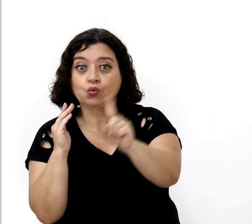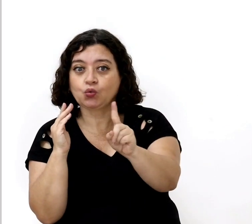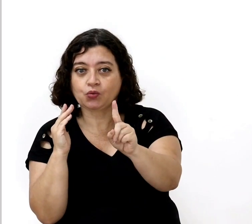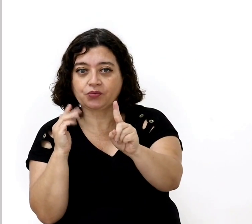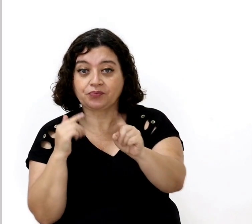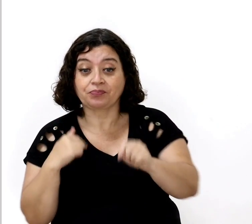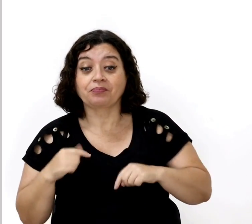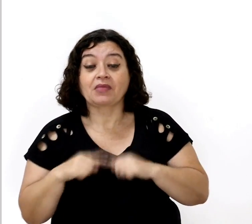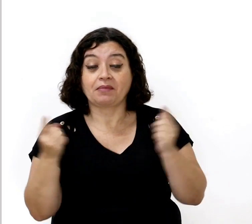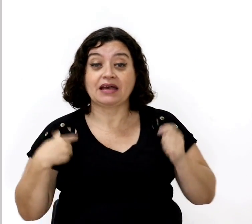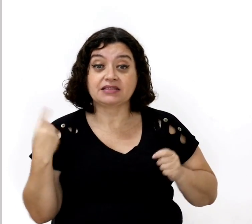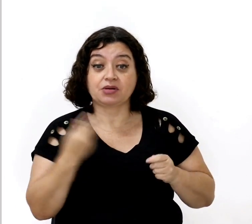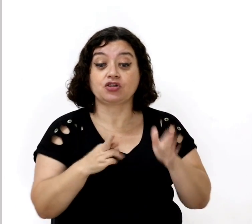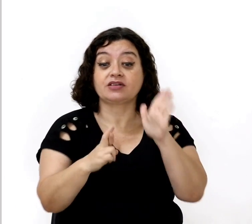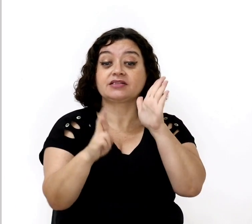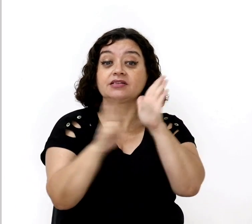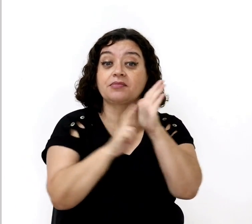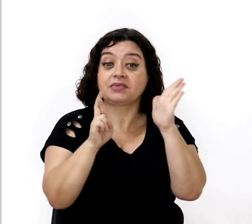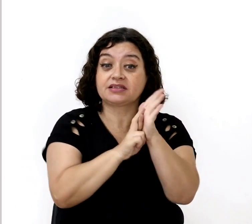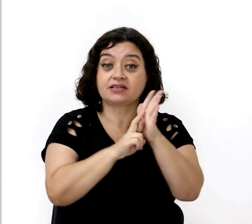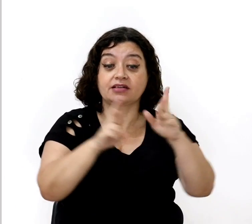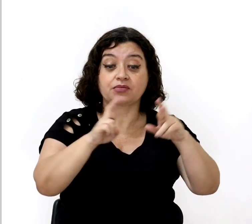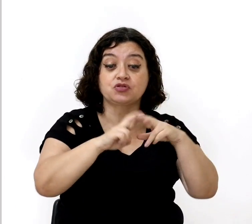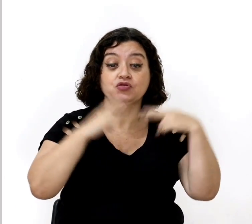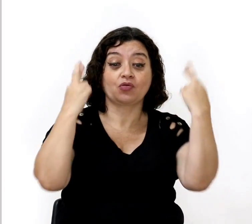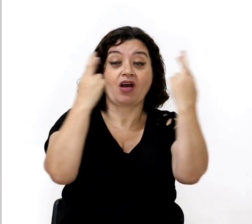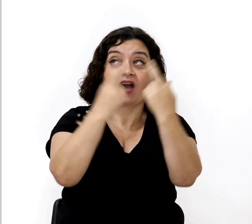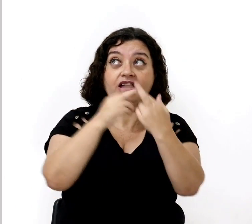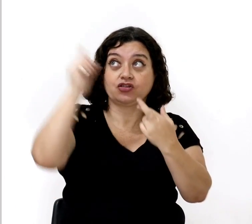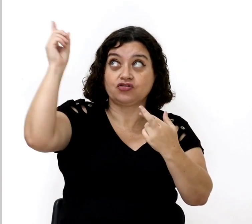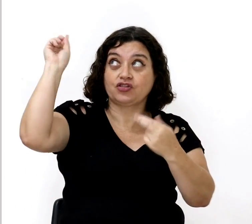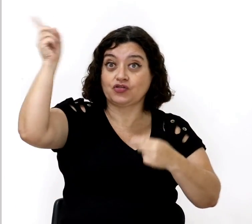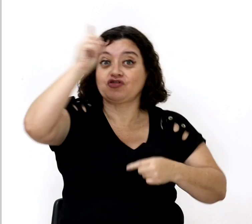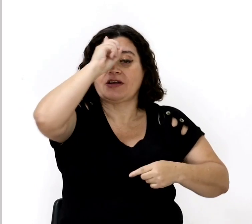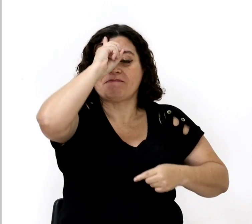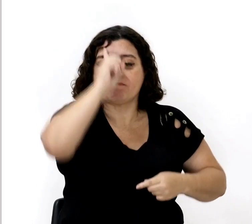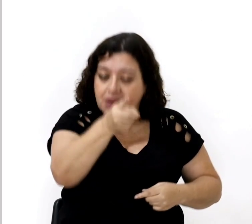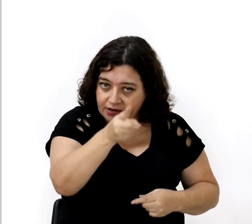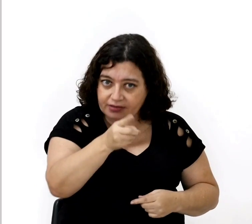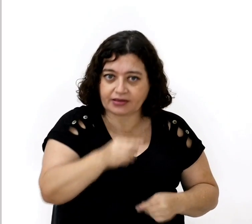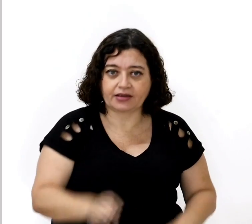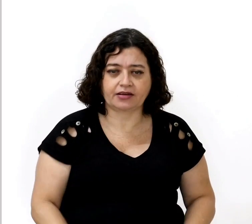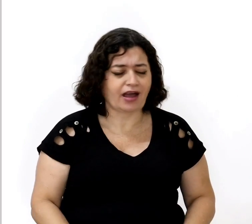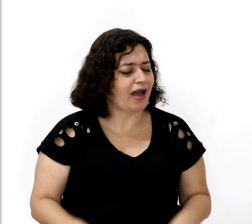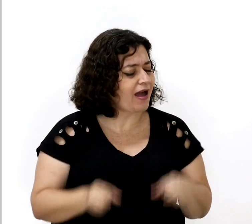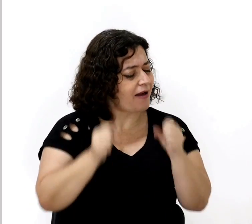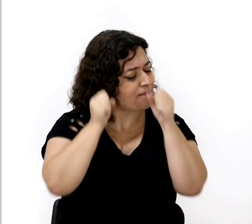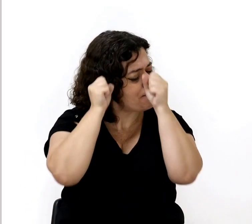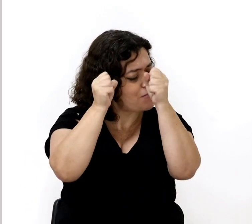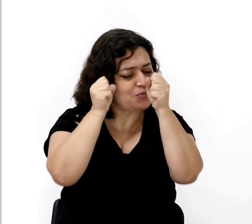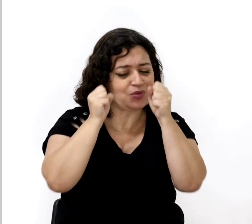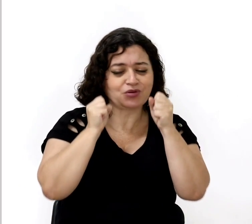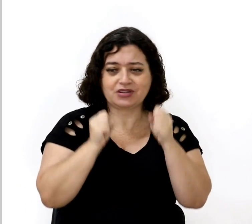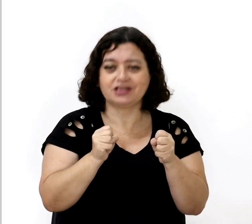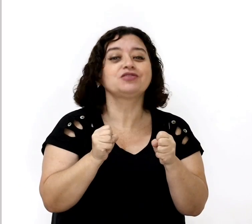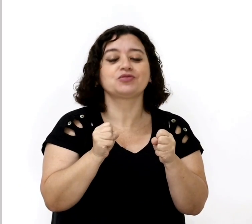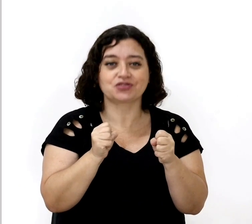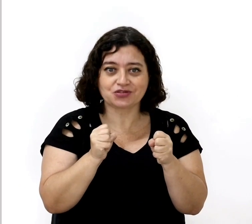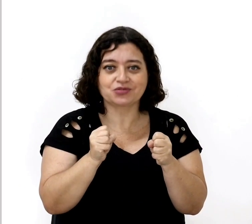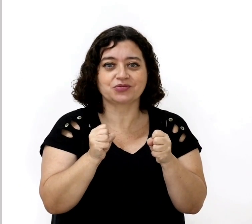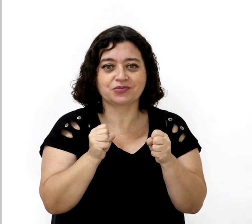Mas para a gente justamente representar o reino de Deus aonde Deus nos manda, nos envia. Isso é poderoso, no sentido de